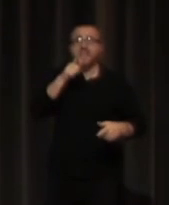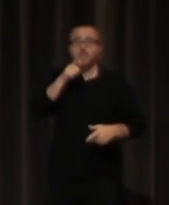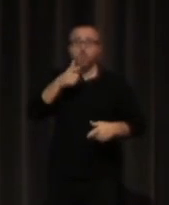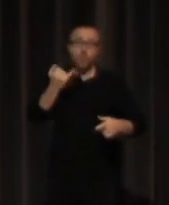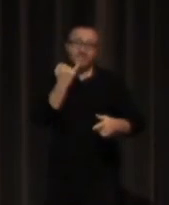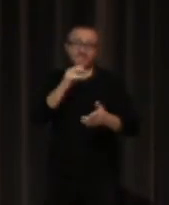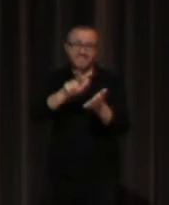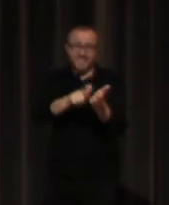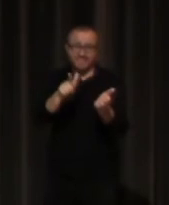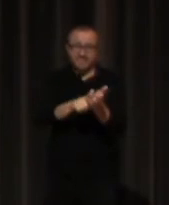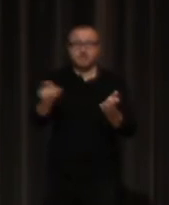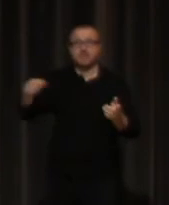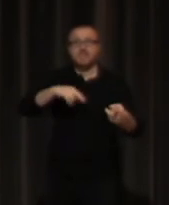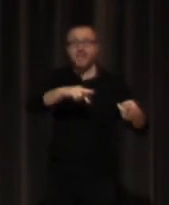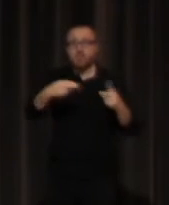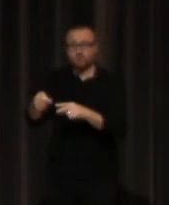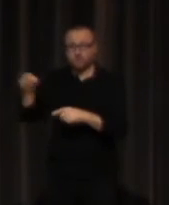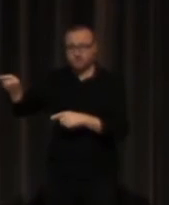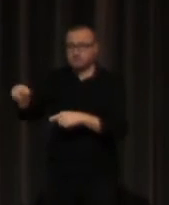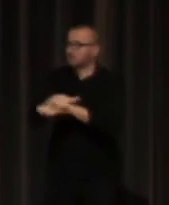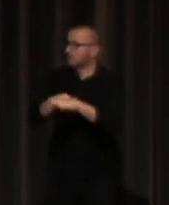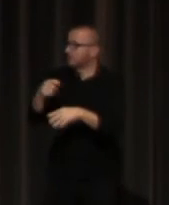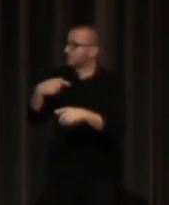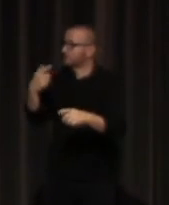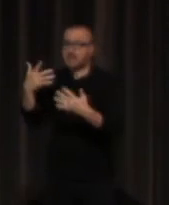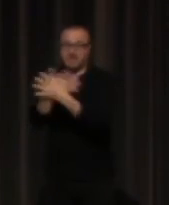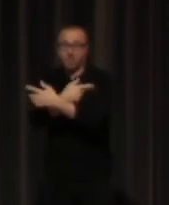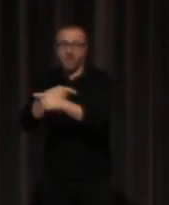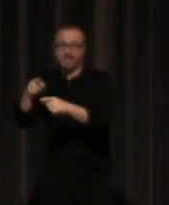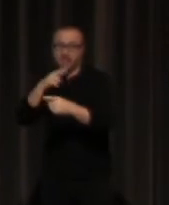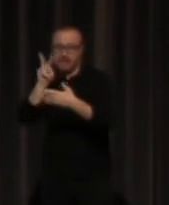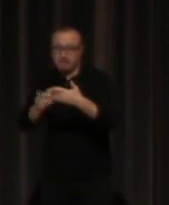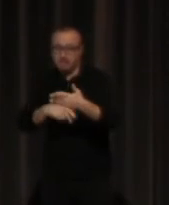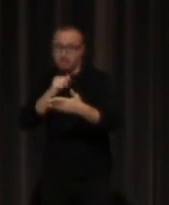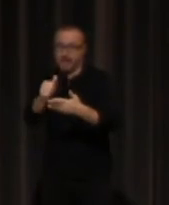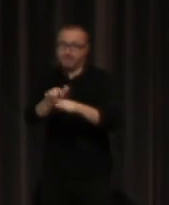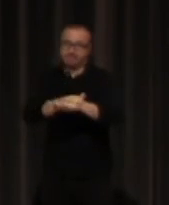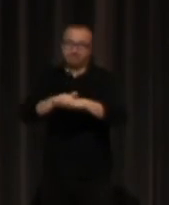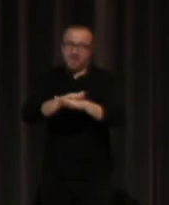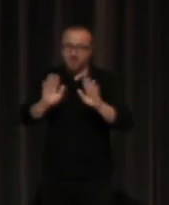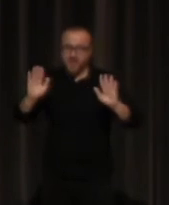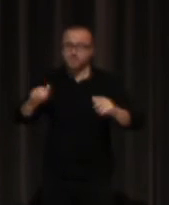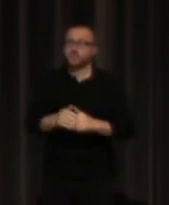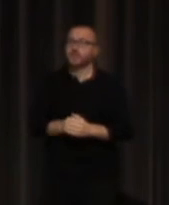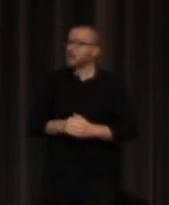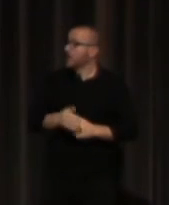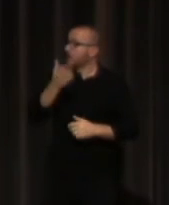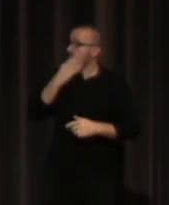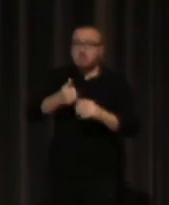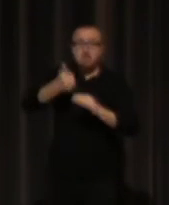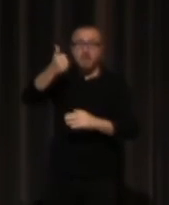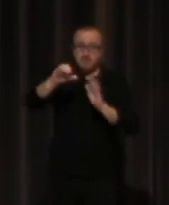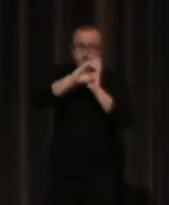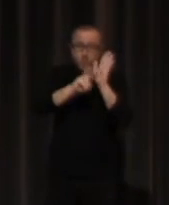Català, del PEN Internacional, perdó, ho diu aquí, no sabem ja ni llegir. I em sembla que res